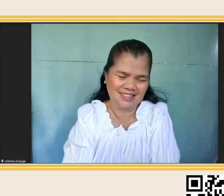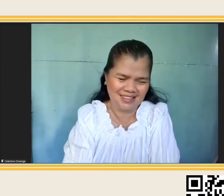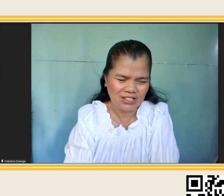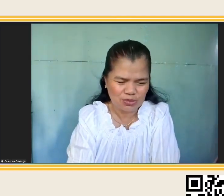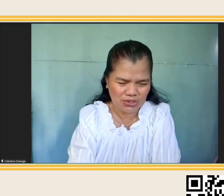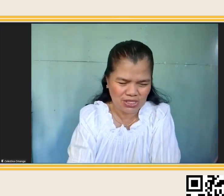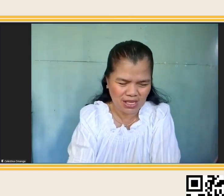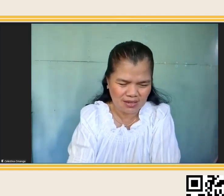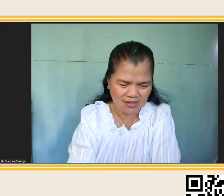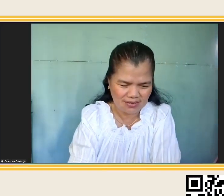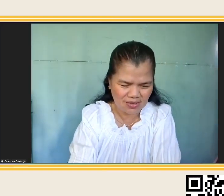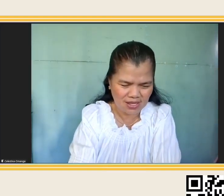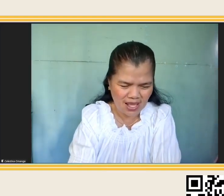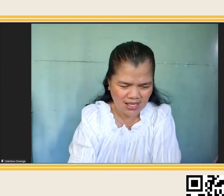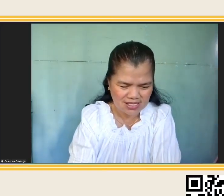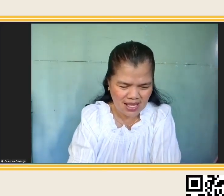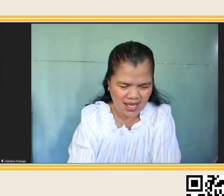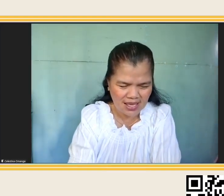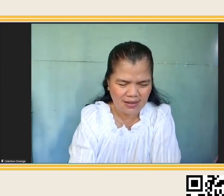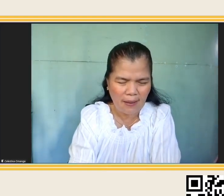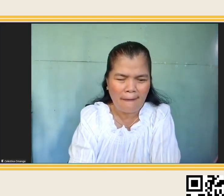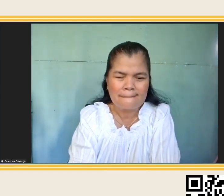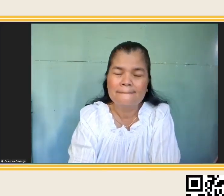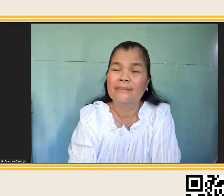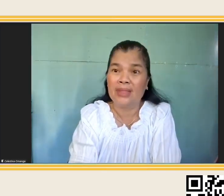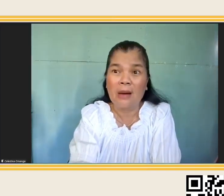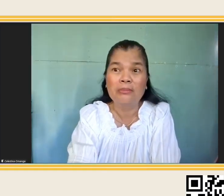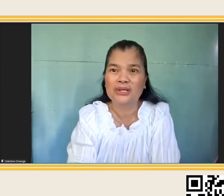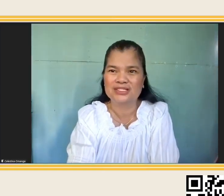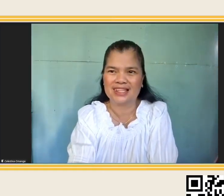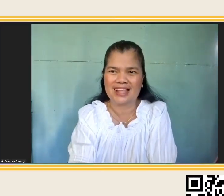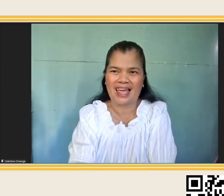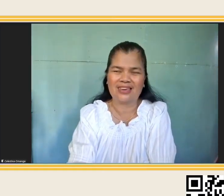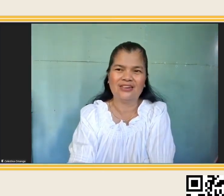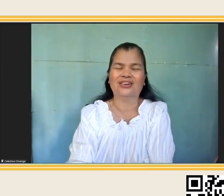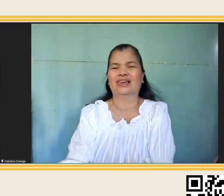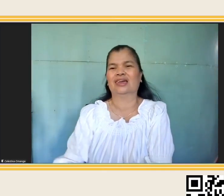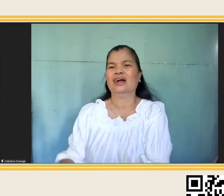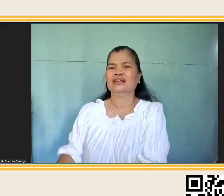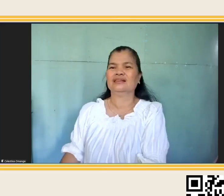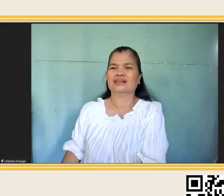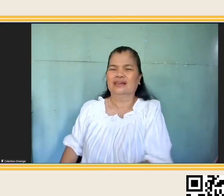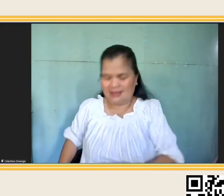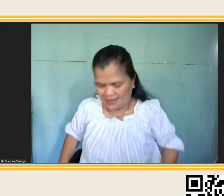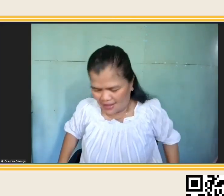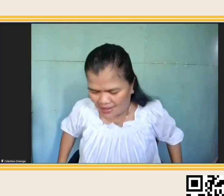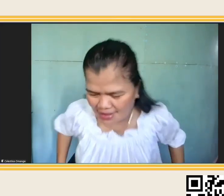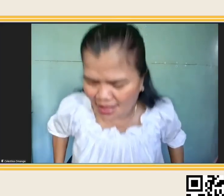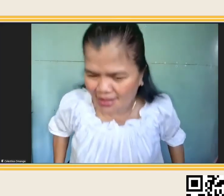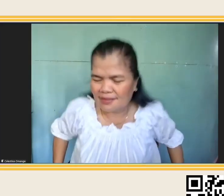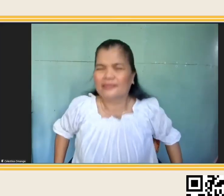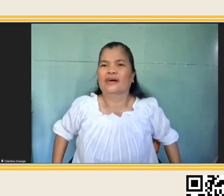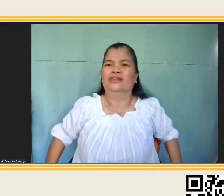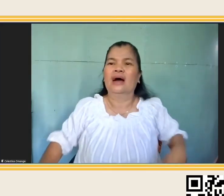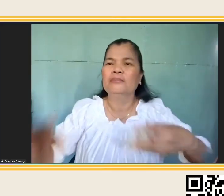Okay, let's proceed to the next slide. Numbers na tayo. Ayan.